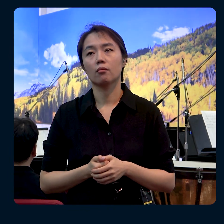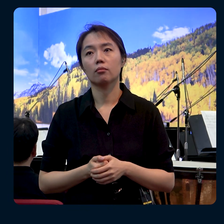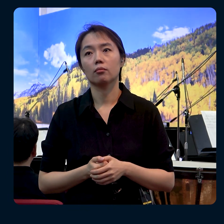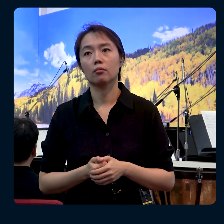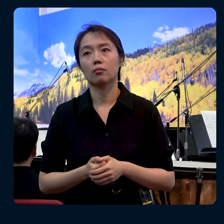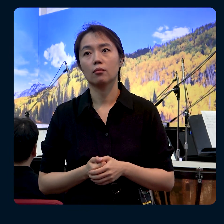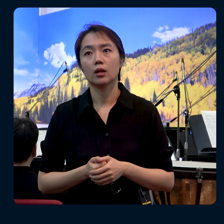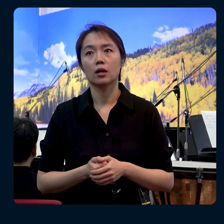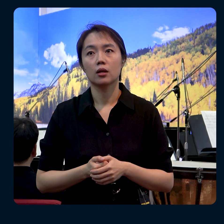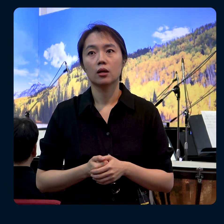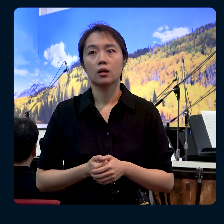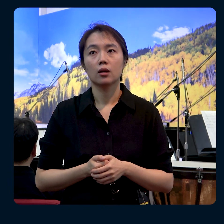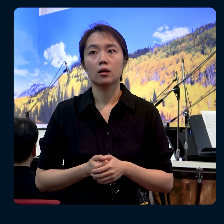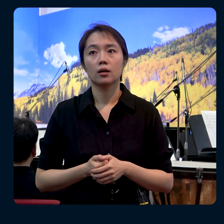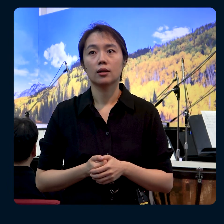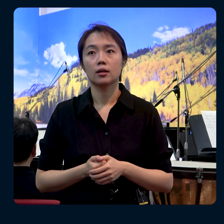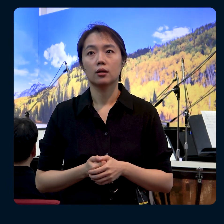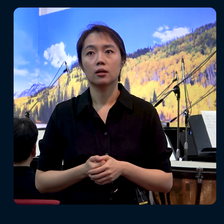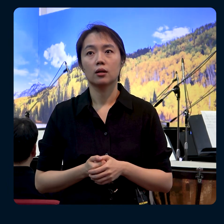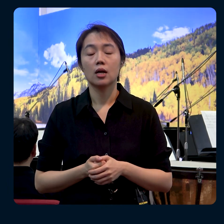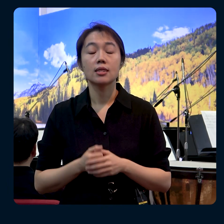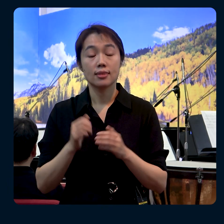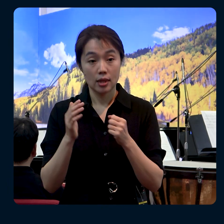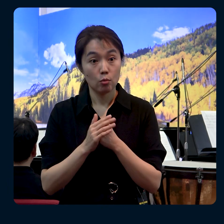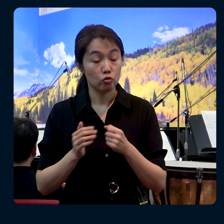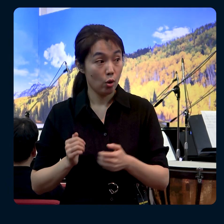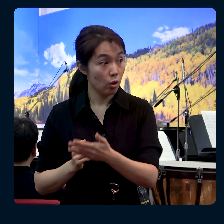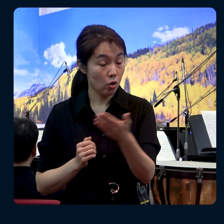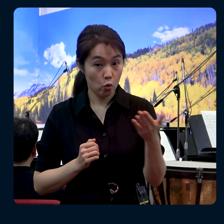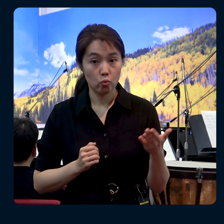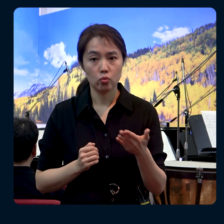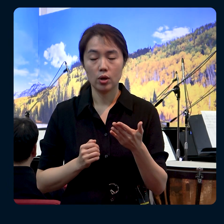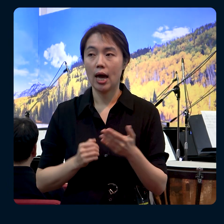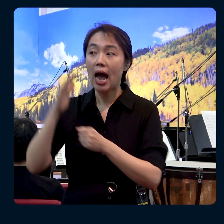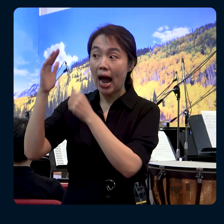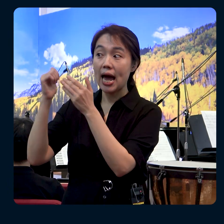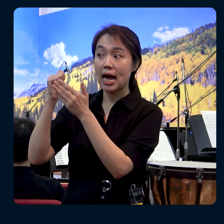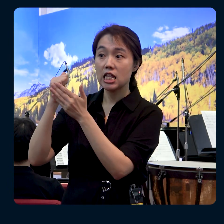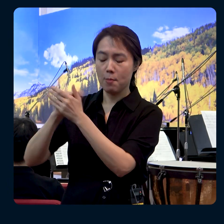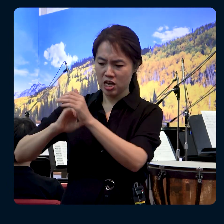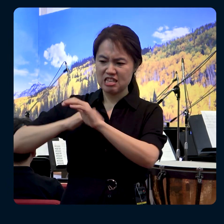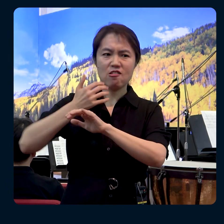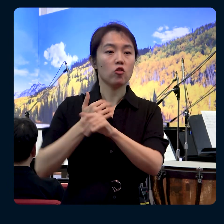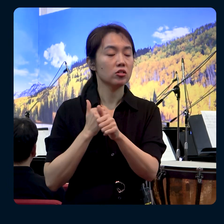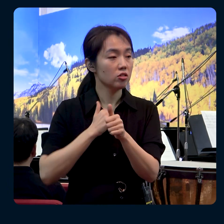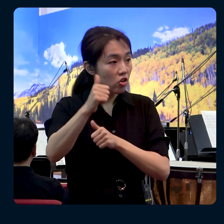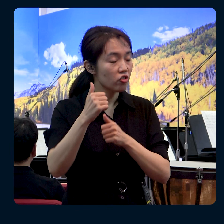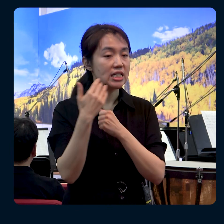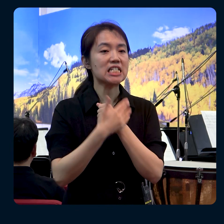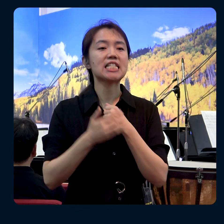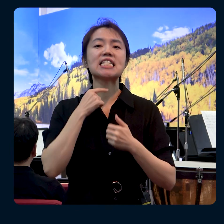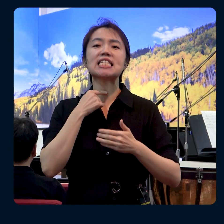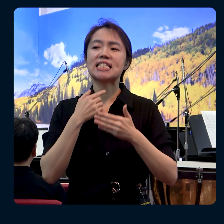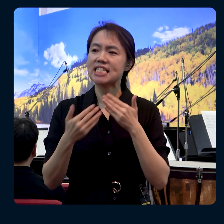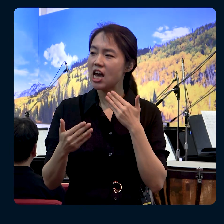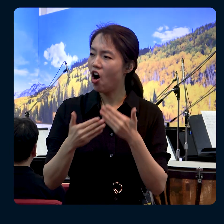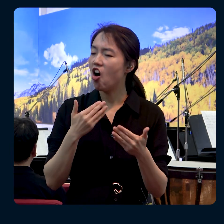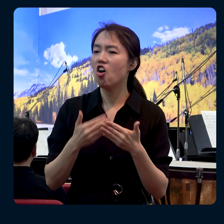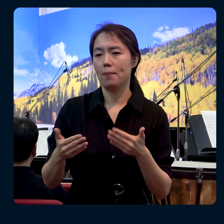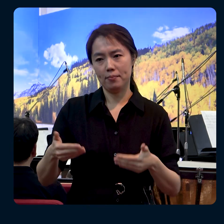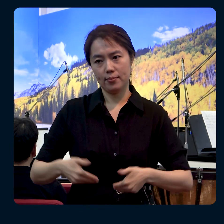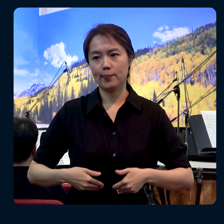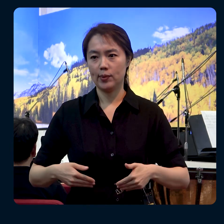그러니까 우리한테는요, 이 역전하신 은혜에 대한 생생한 간증이 있어요. 그리고 그 사실을 잊지 말고 계속